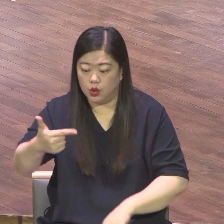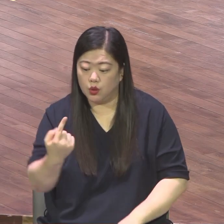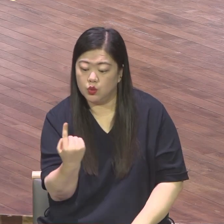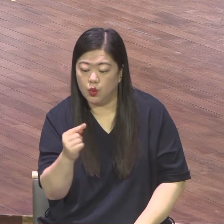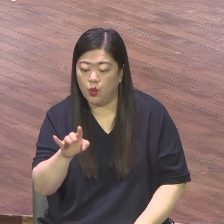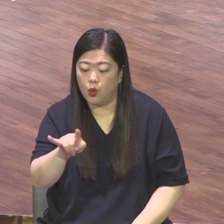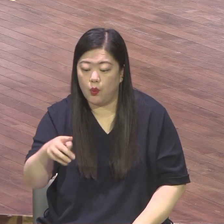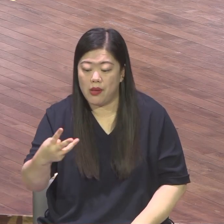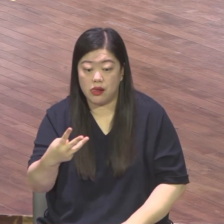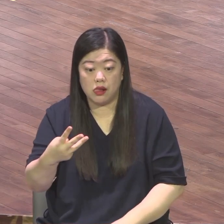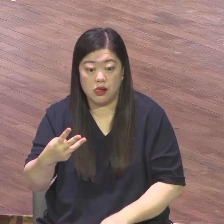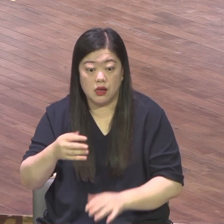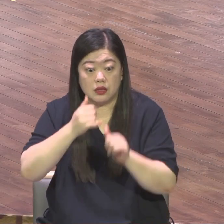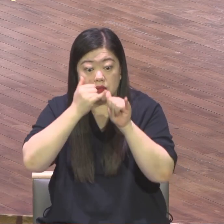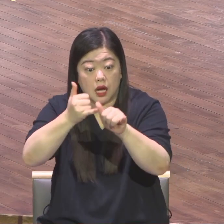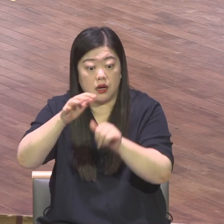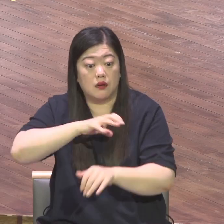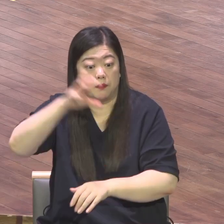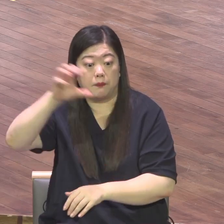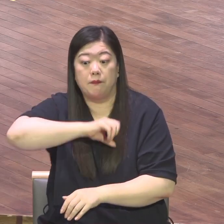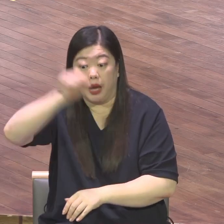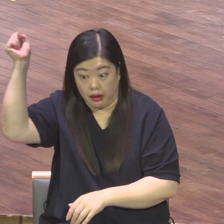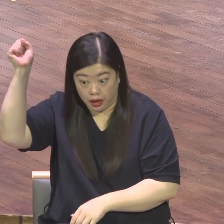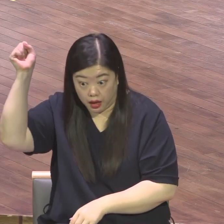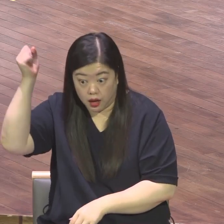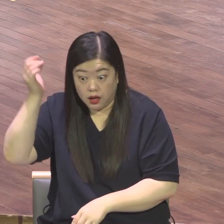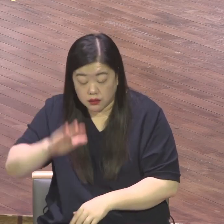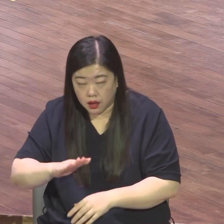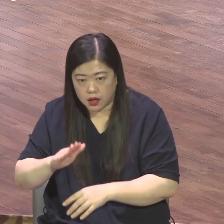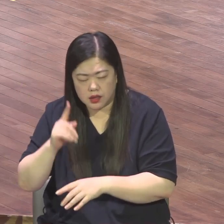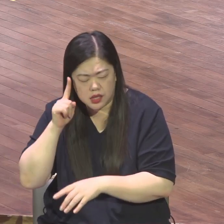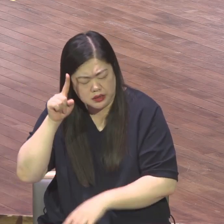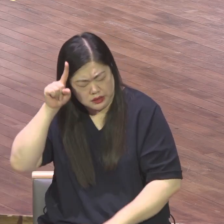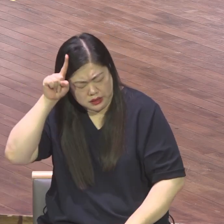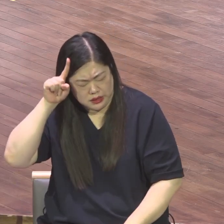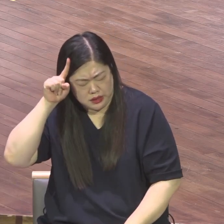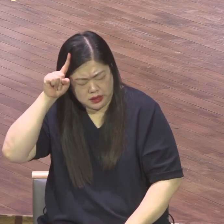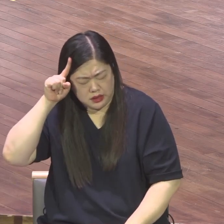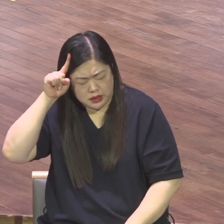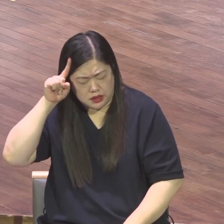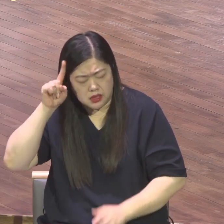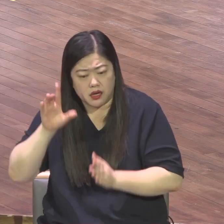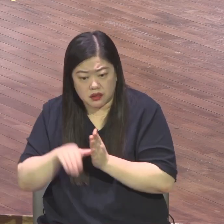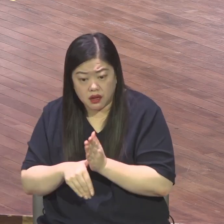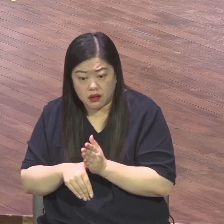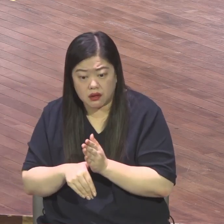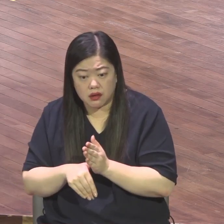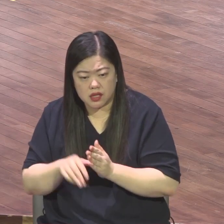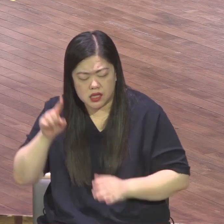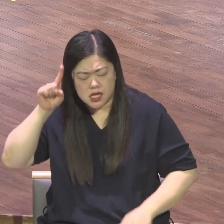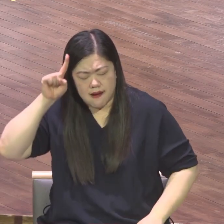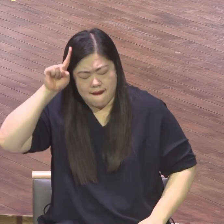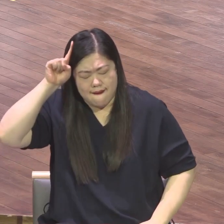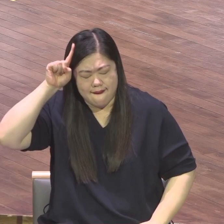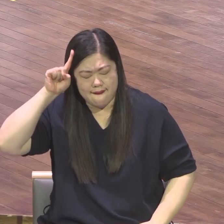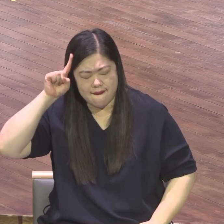사실 모든 병은 거의 다 스트레스 온다고, 우리 의사들 계시잖아요. 스트레스 온다고